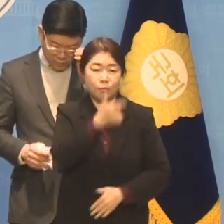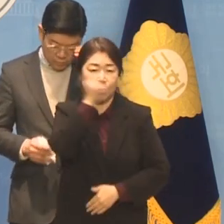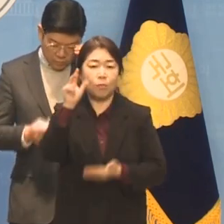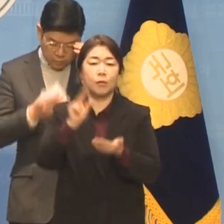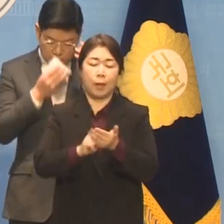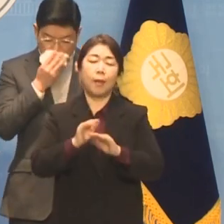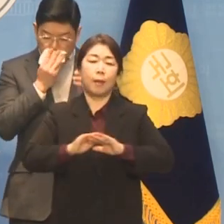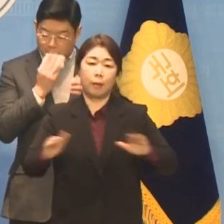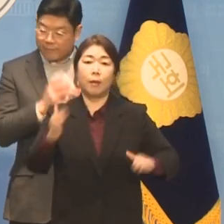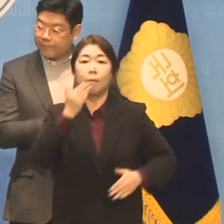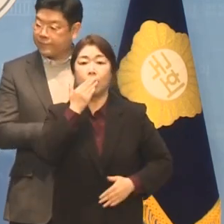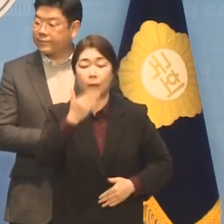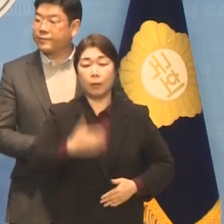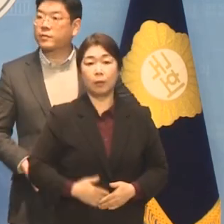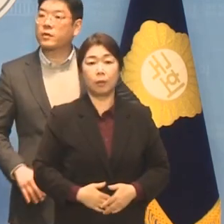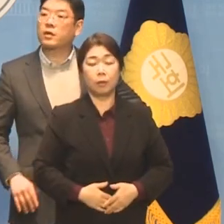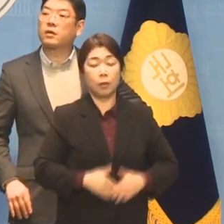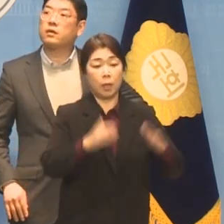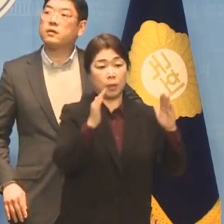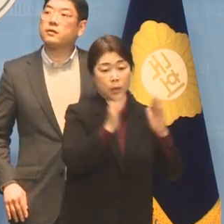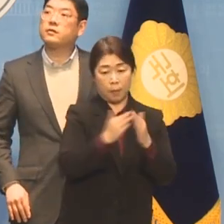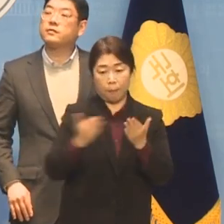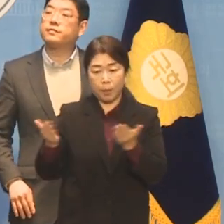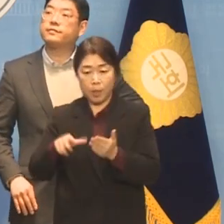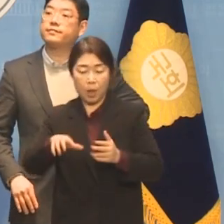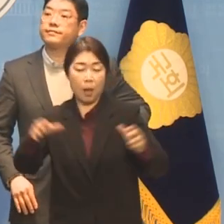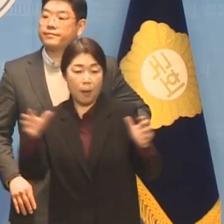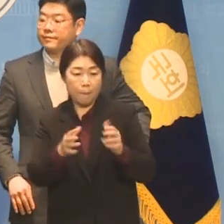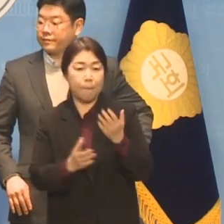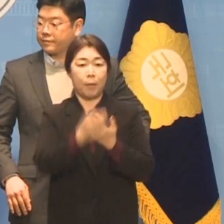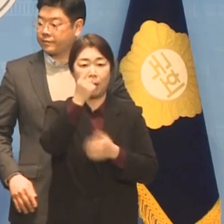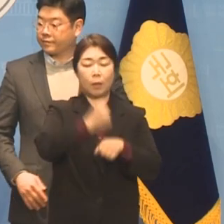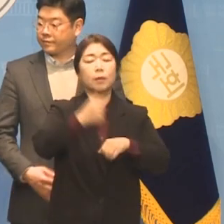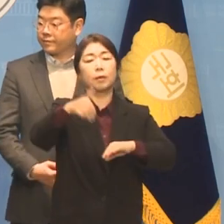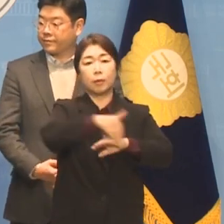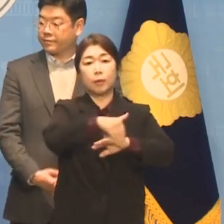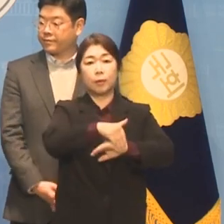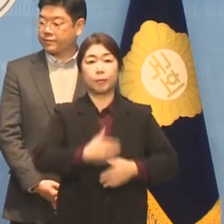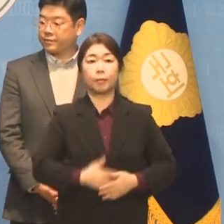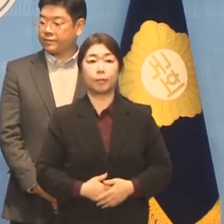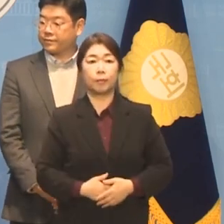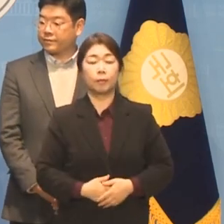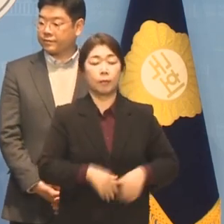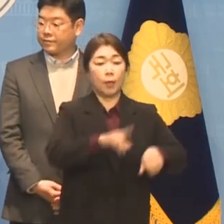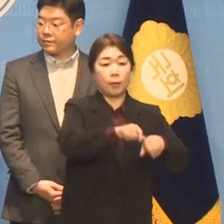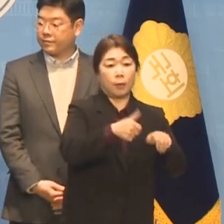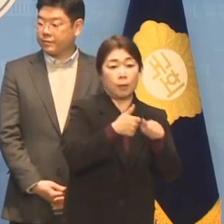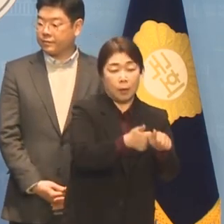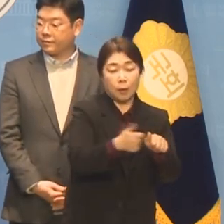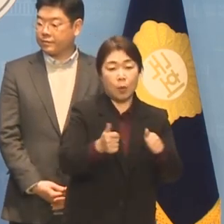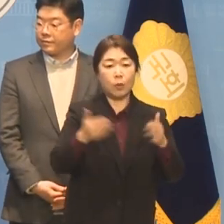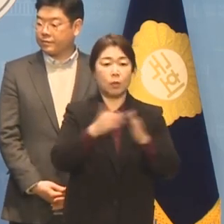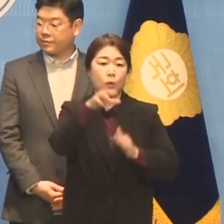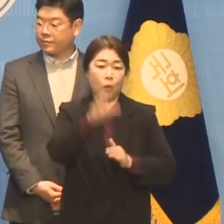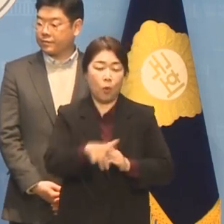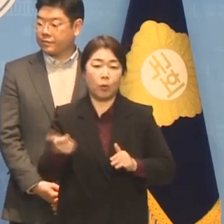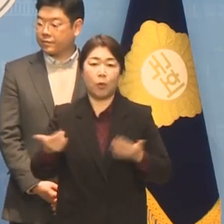있습니다. 직주 근접을 넘어선 직주일체를 시도하겠습니다. 시차근무, 재택근무,